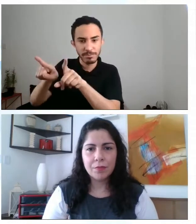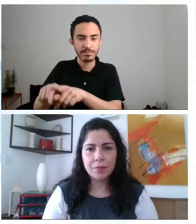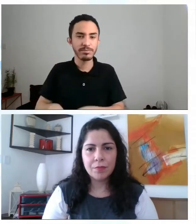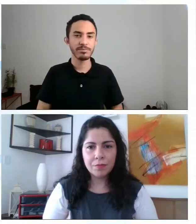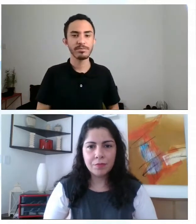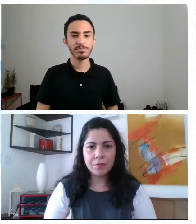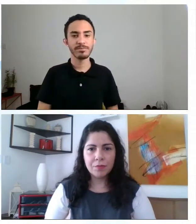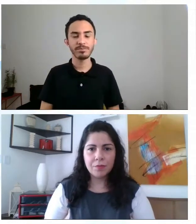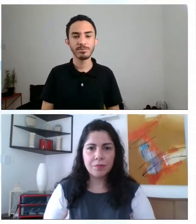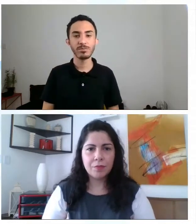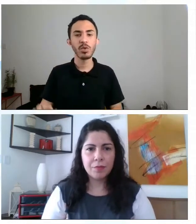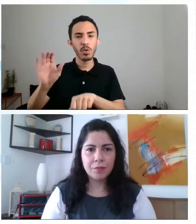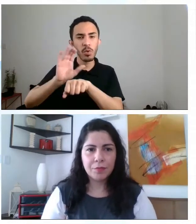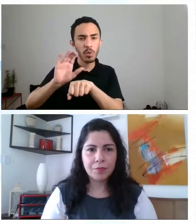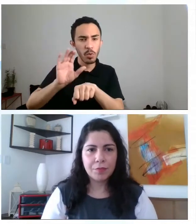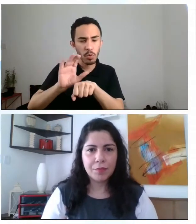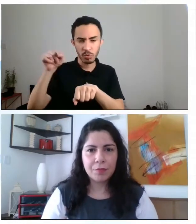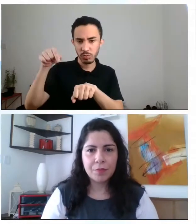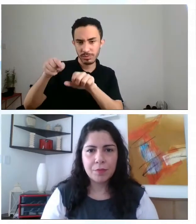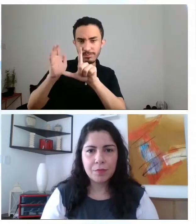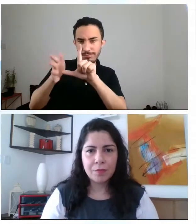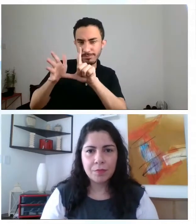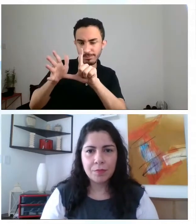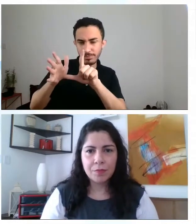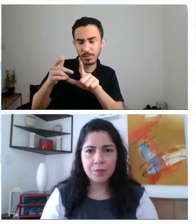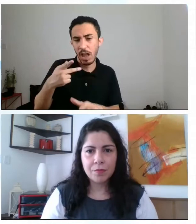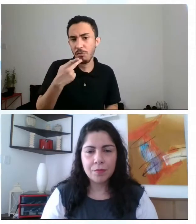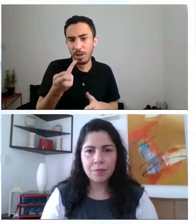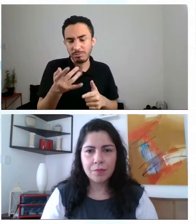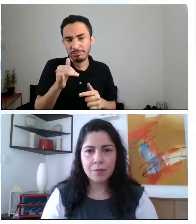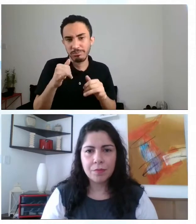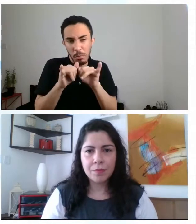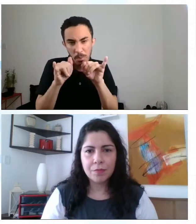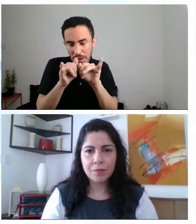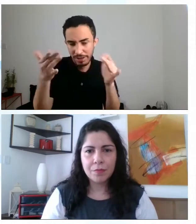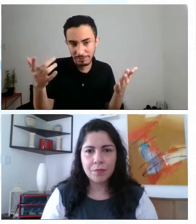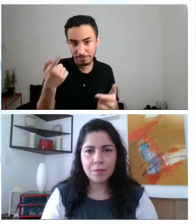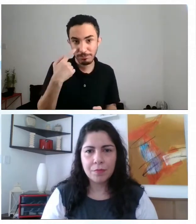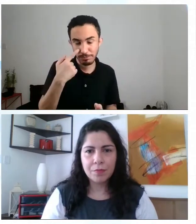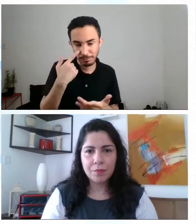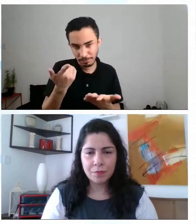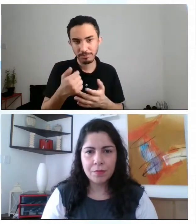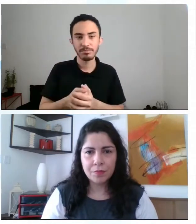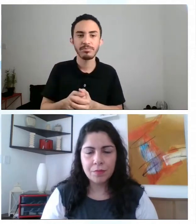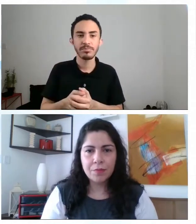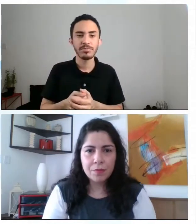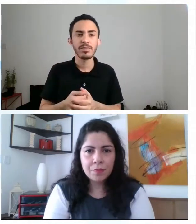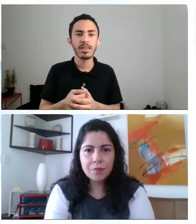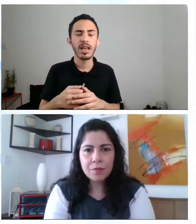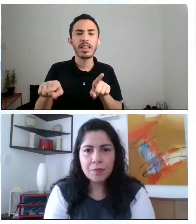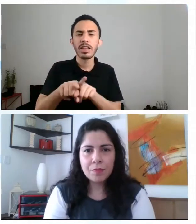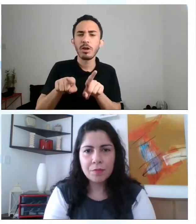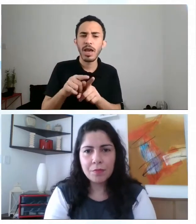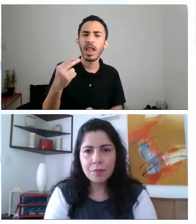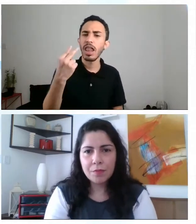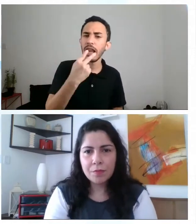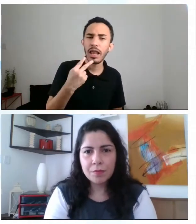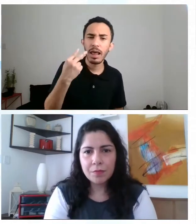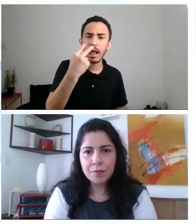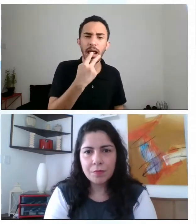curso também se fala, pode ser que esteja falando uma bobagem, em leitura labial ou